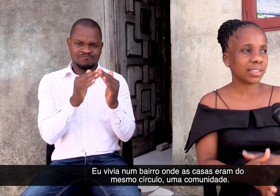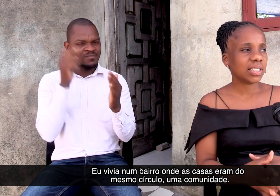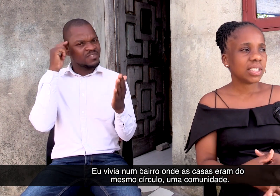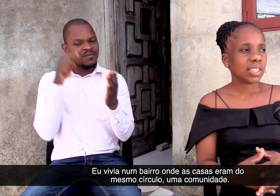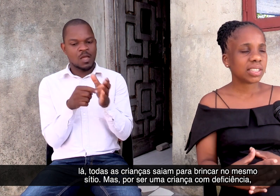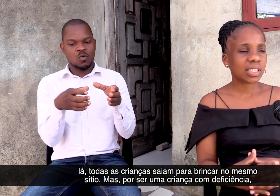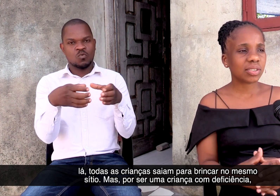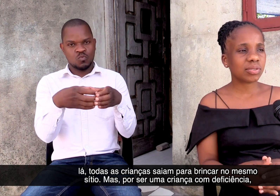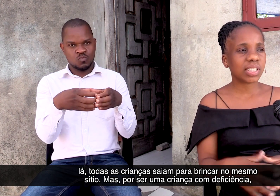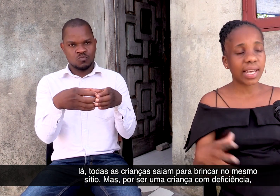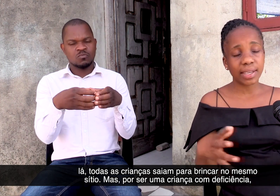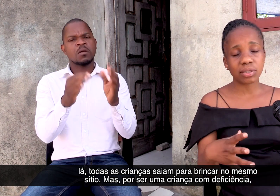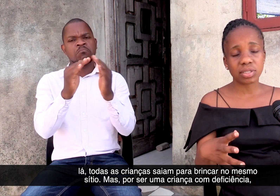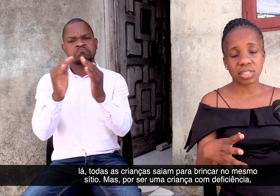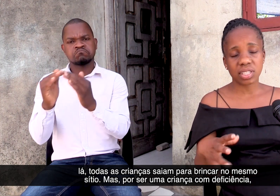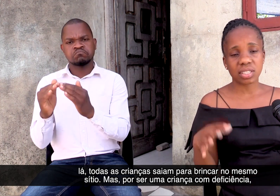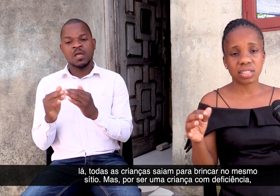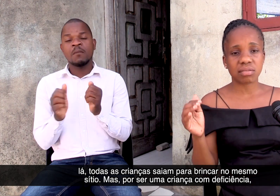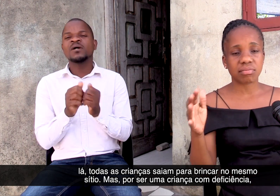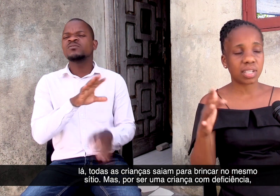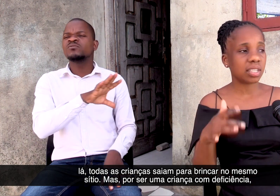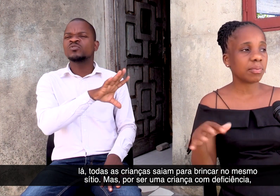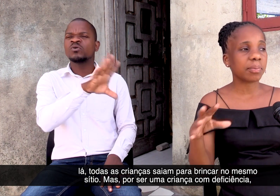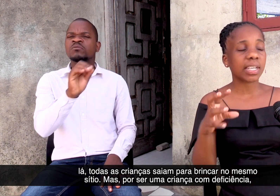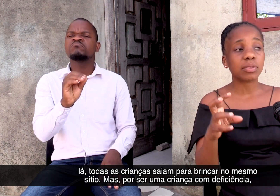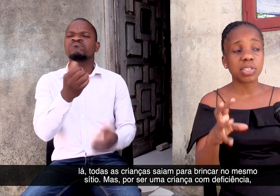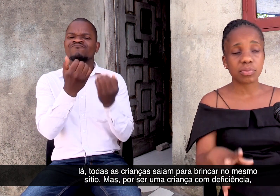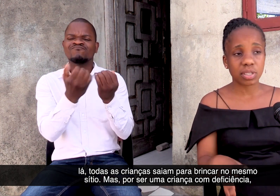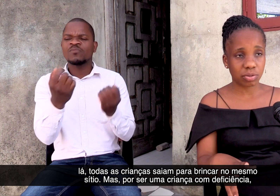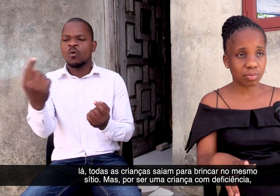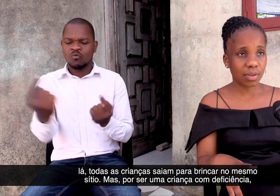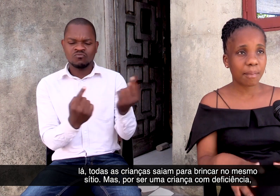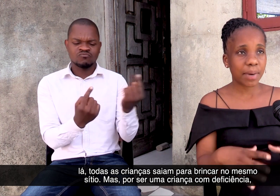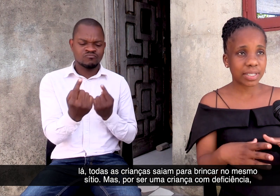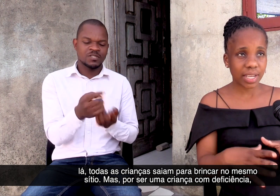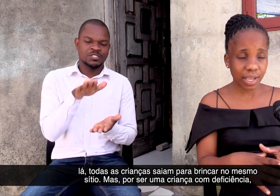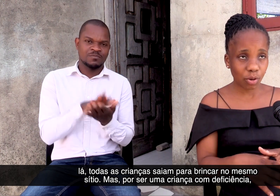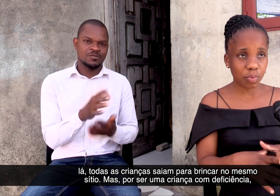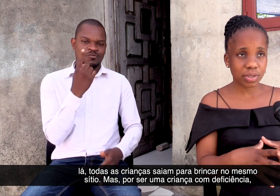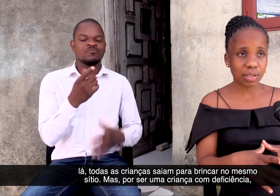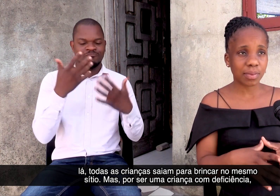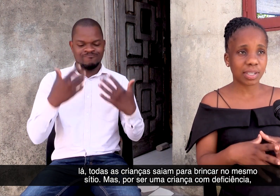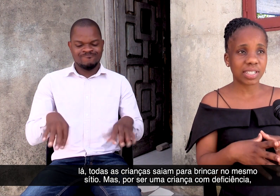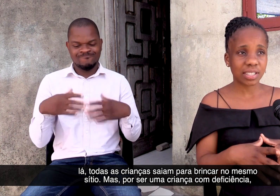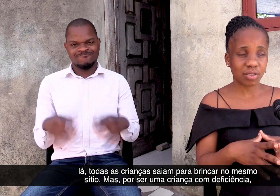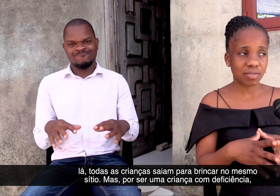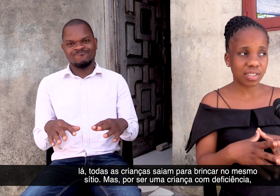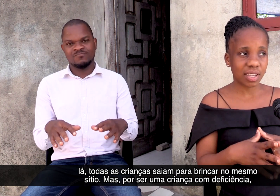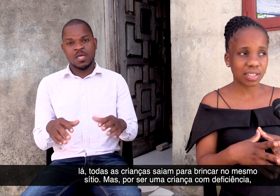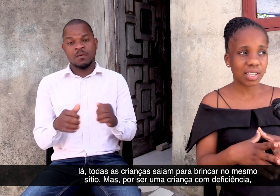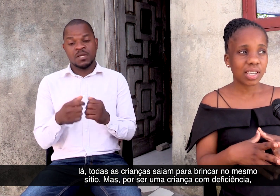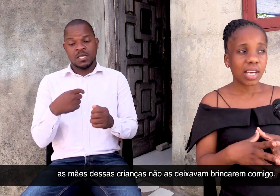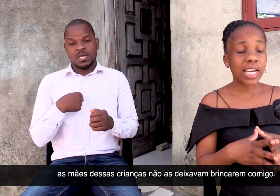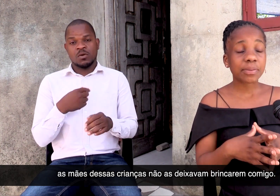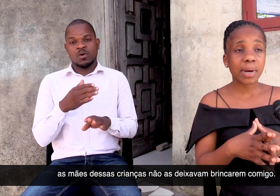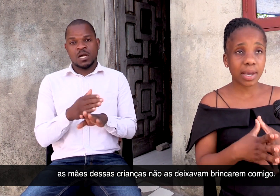né? Então lá todas as crianças saíam para brincar no mesmo sítio. Mas eu, por ser uma criança com